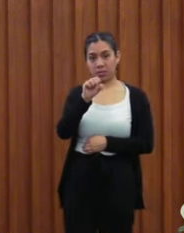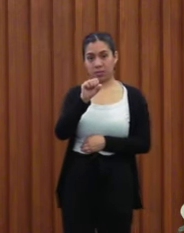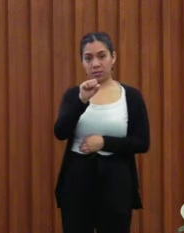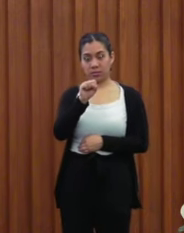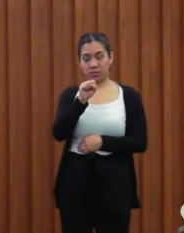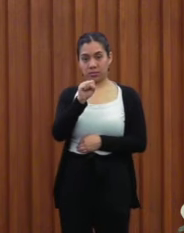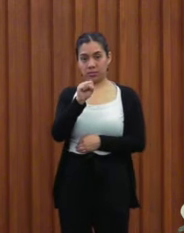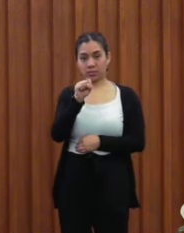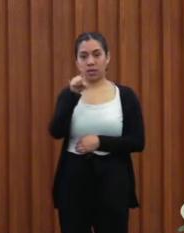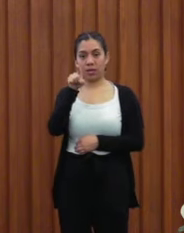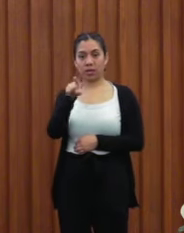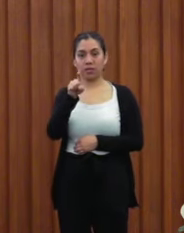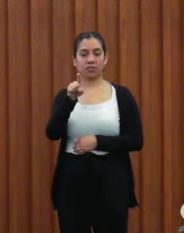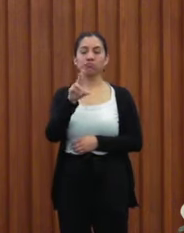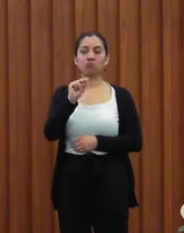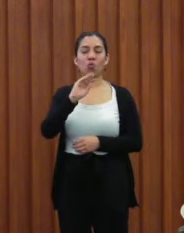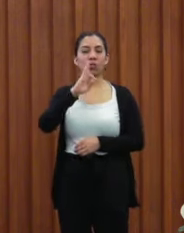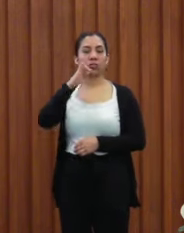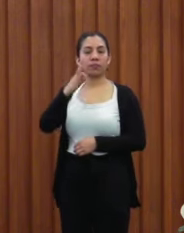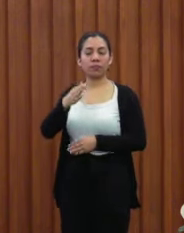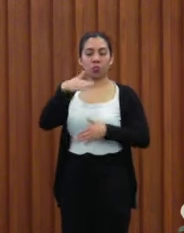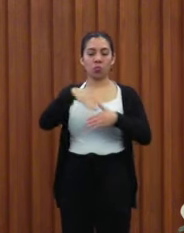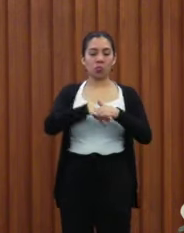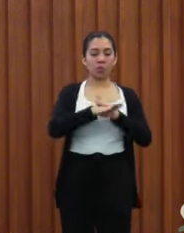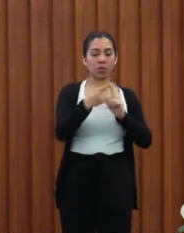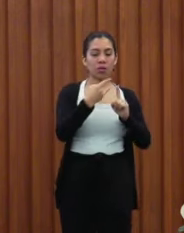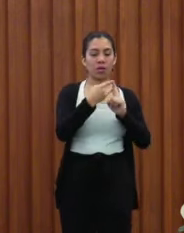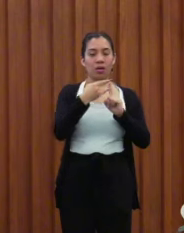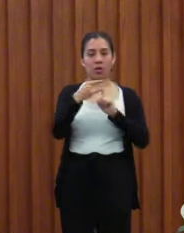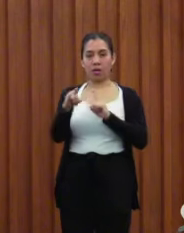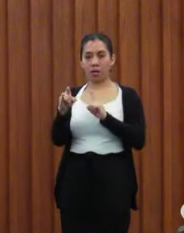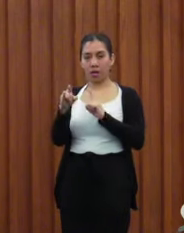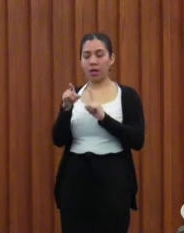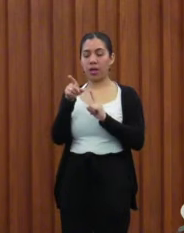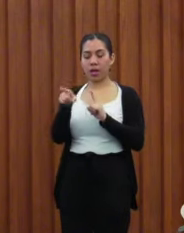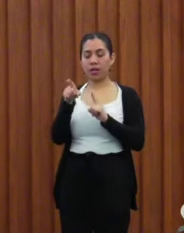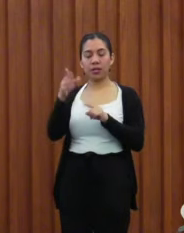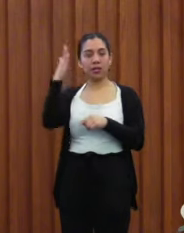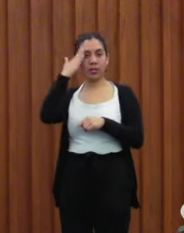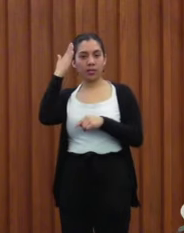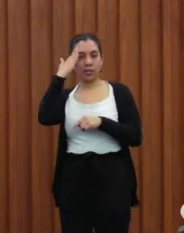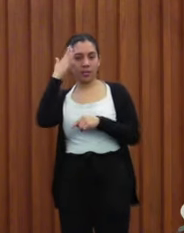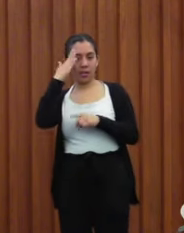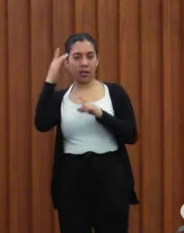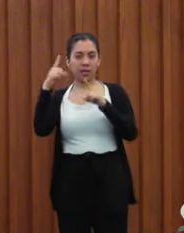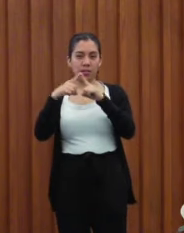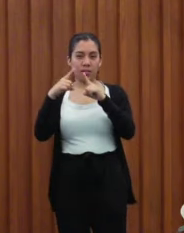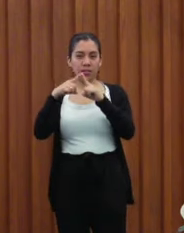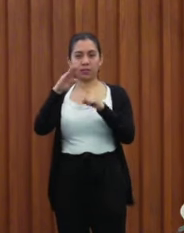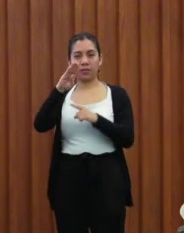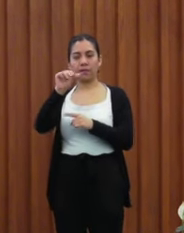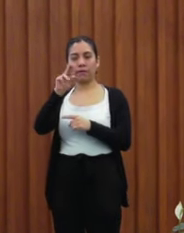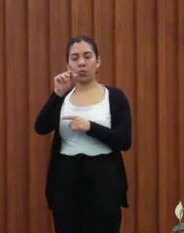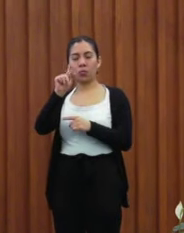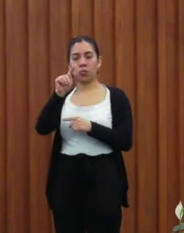Steve Anderson. Este señor es un líder de una cosa que se llama la Iglesia Bautista de la Palabra